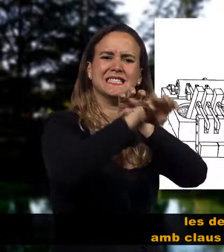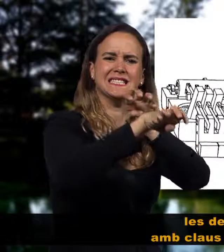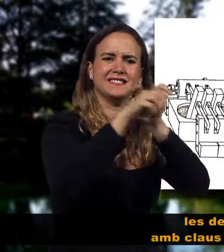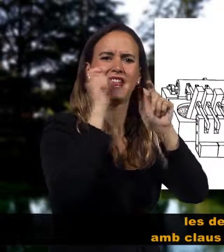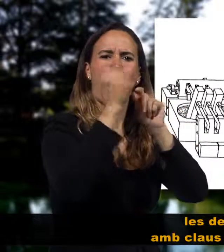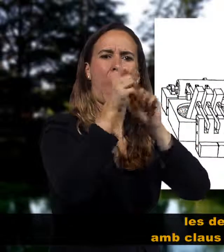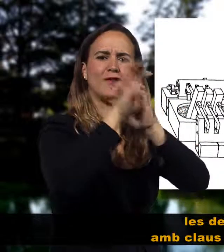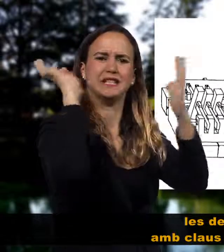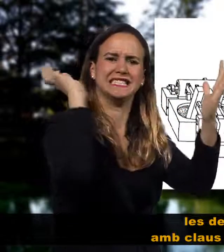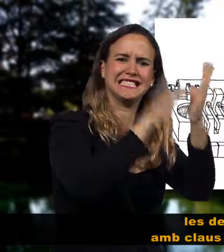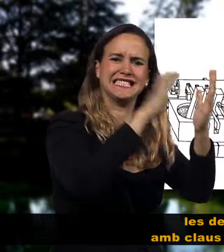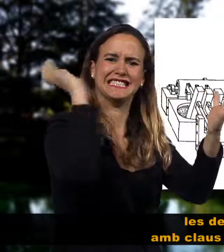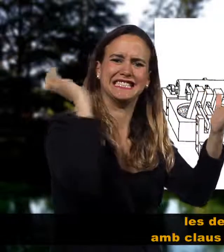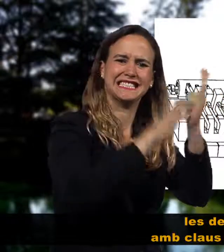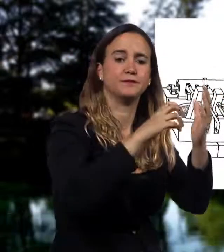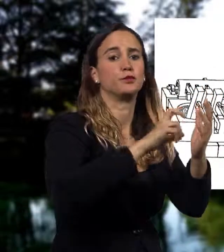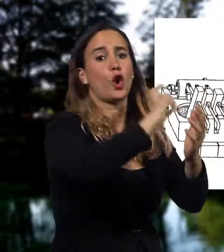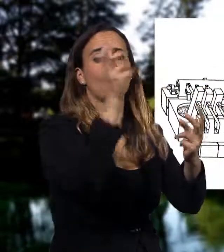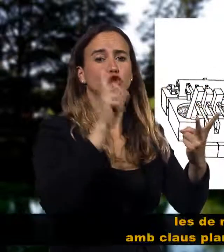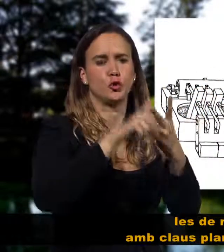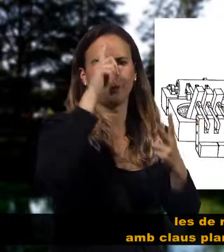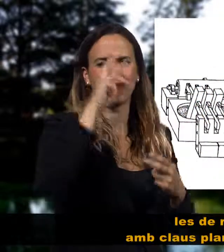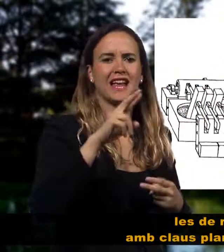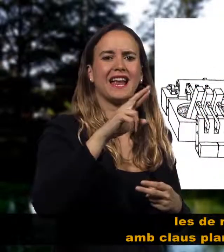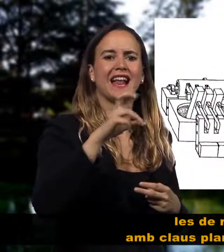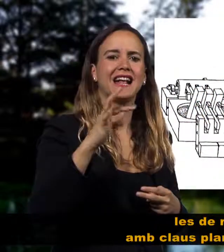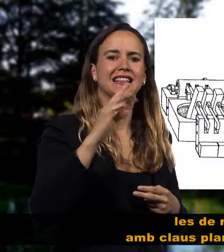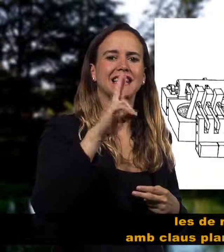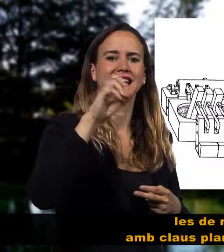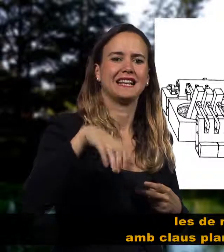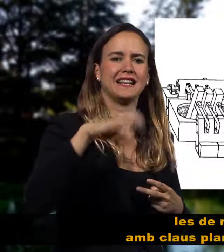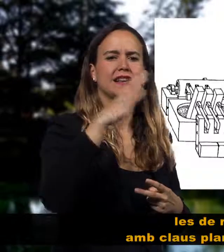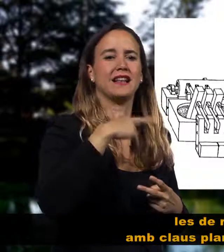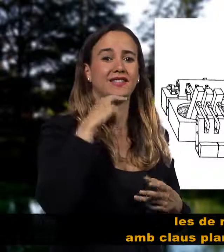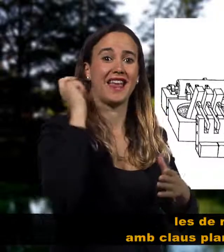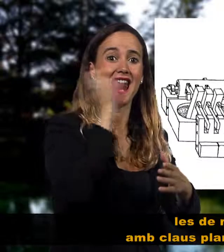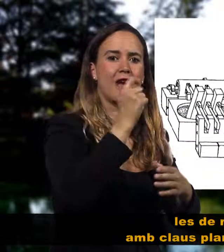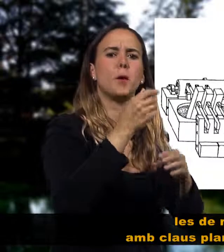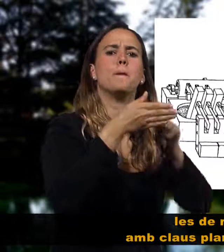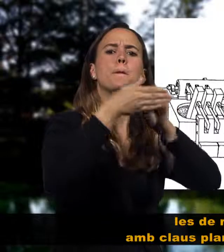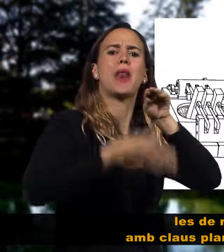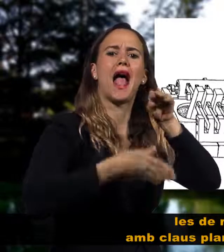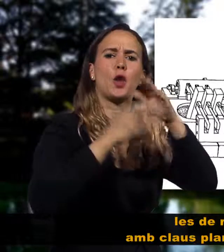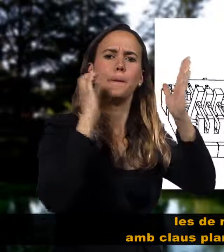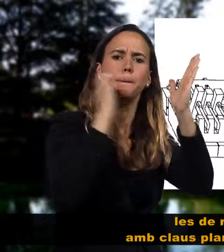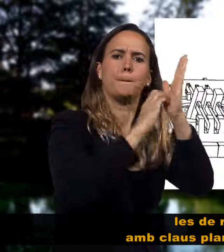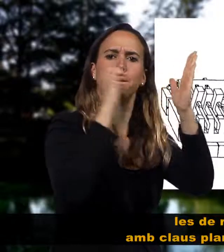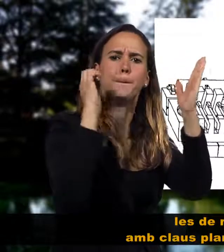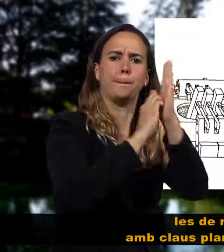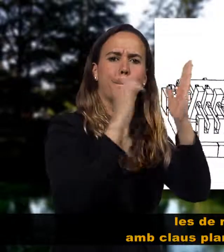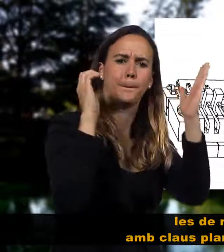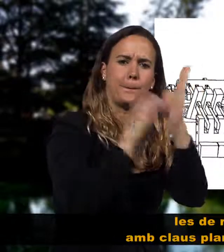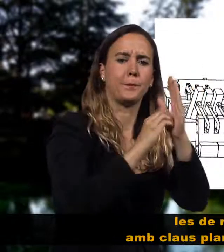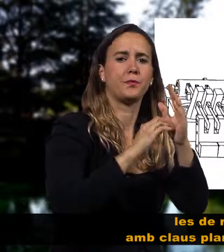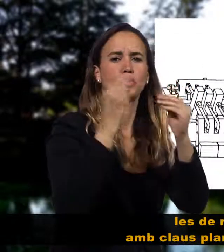les refinadores sense claus. El procés durava entre 20 i 30 hores.